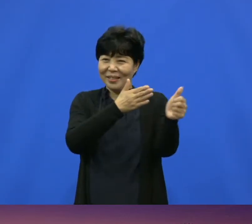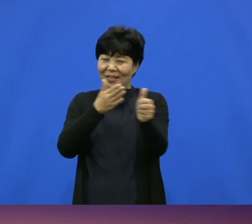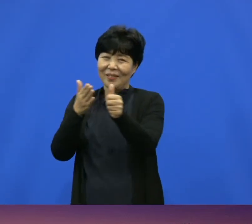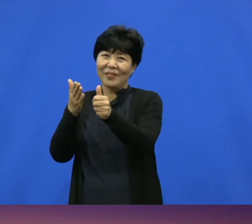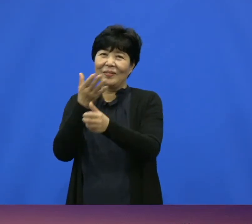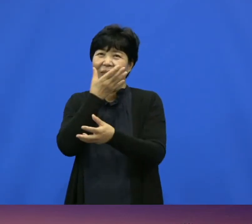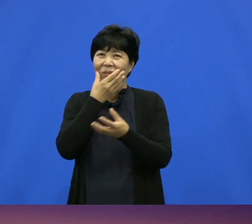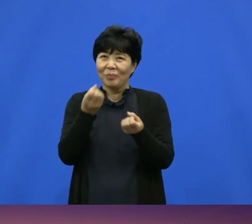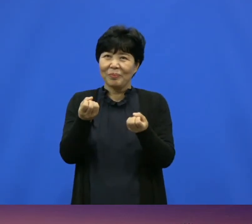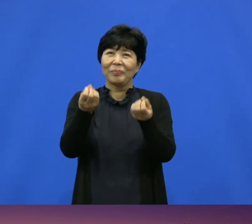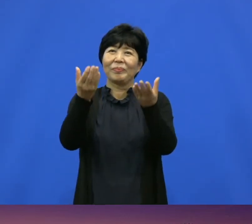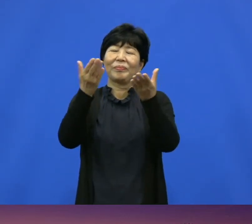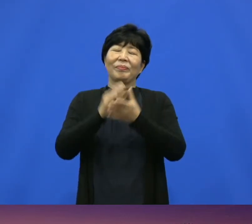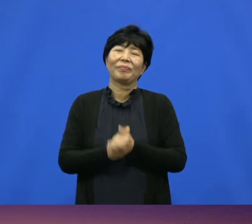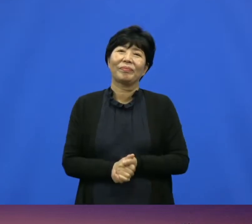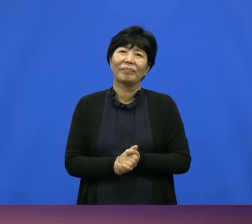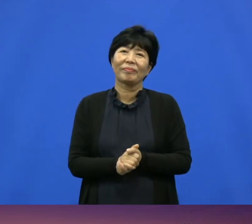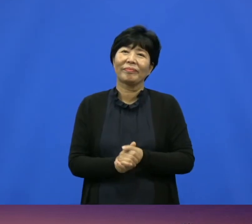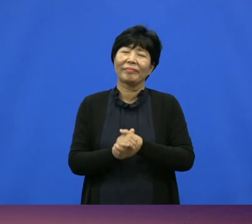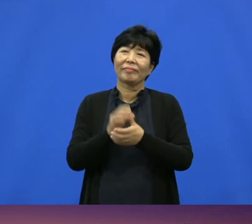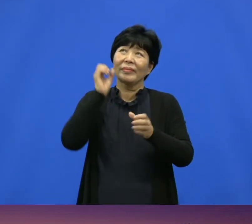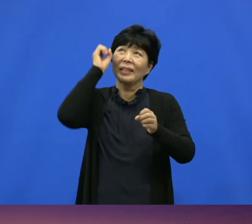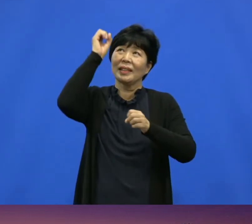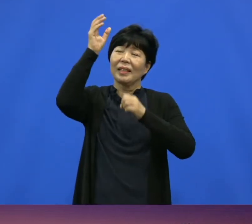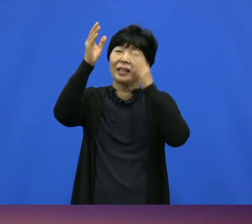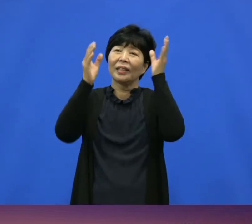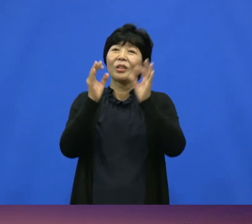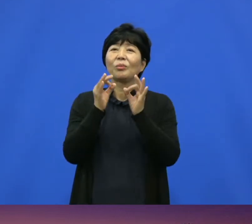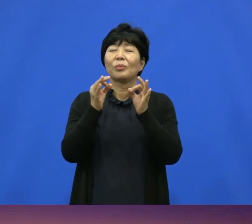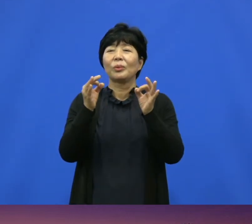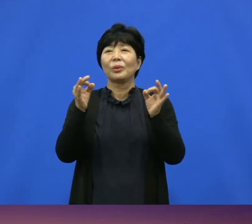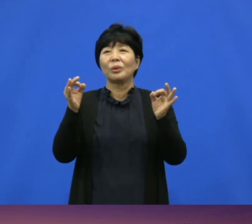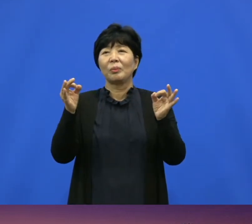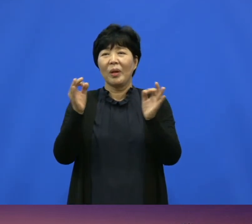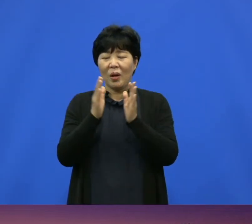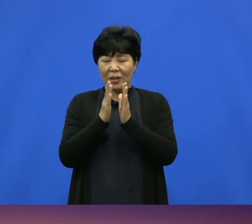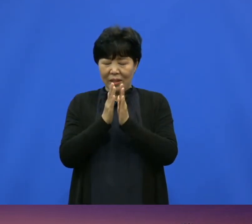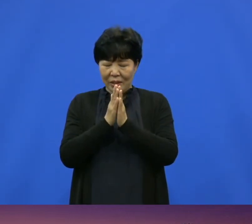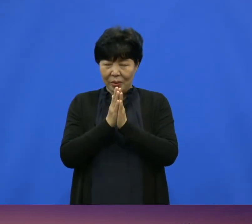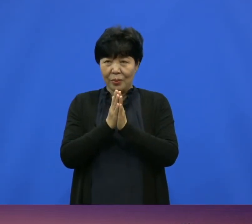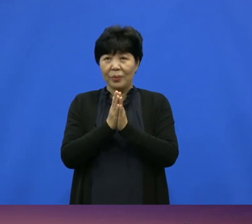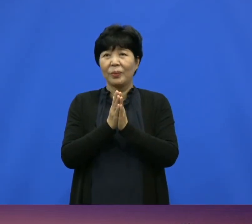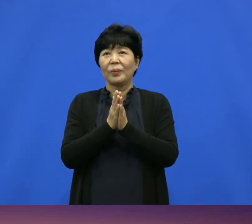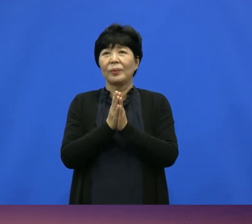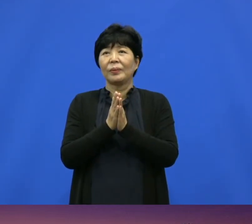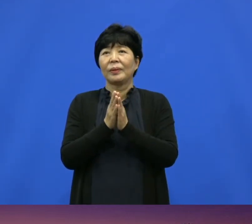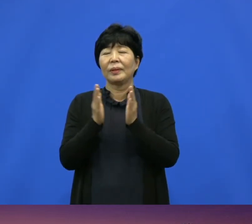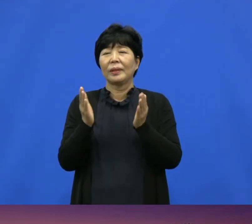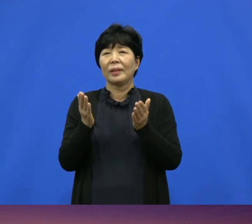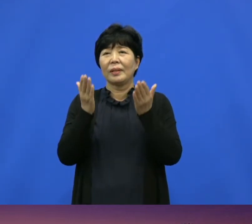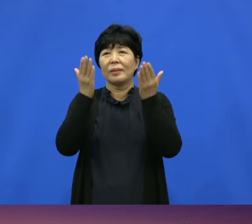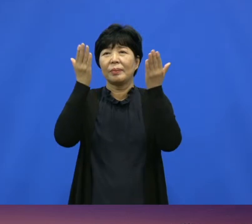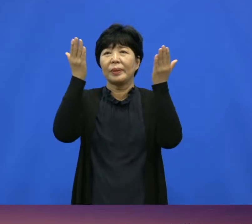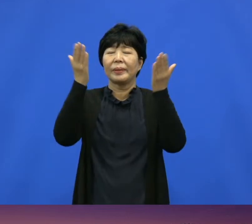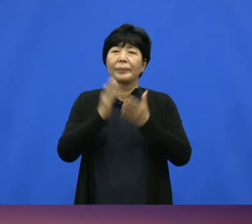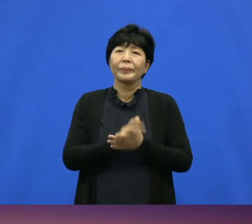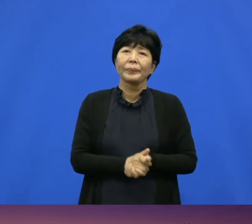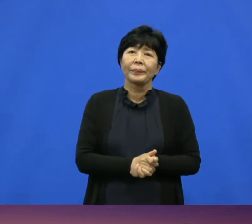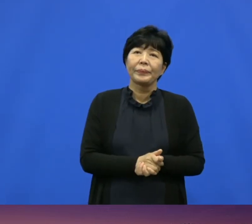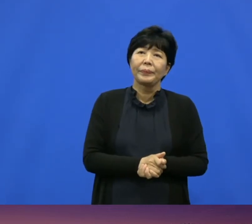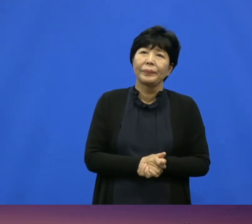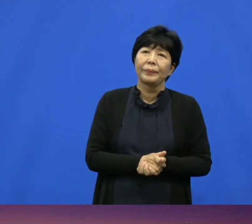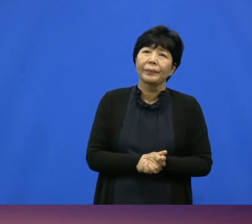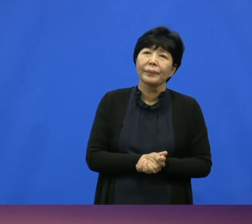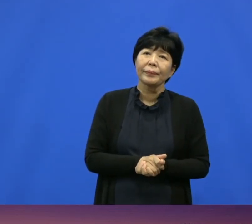축원합니다. 우리 찬양을 하면서 기도하는 자리로 나아가도록 하겠습니다.